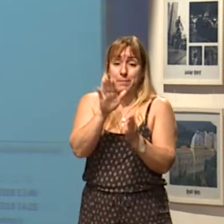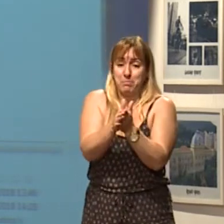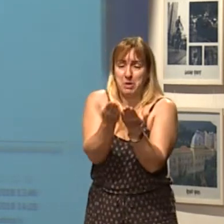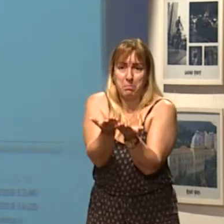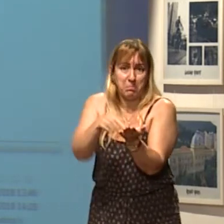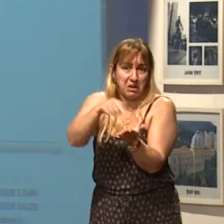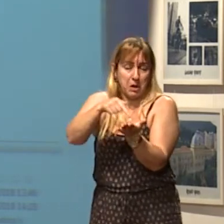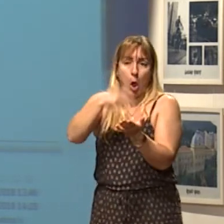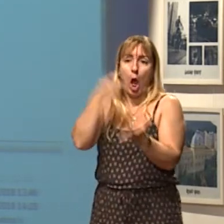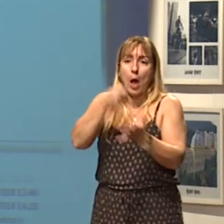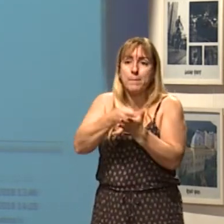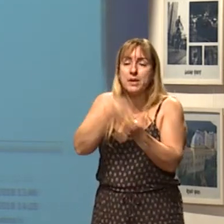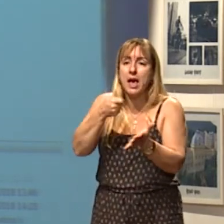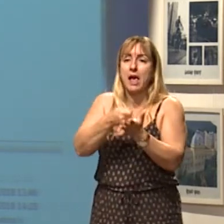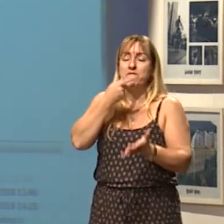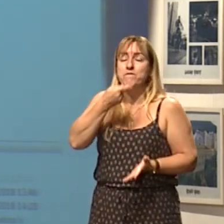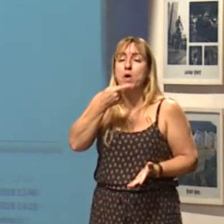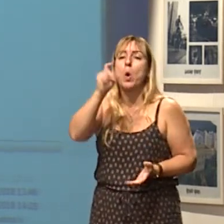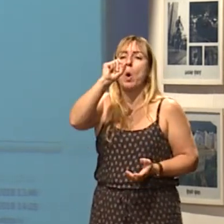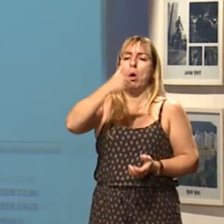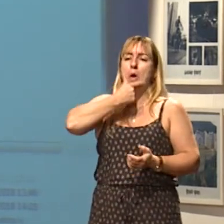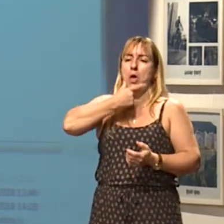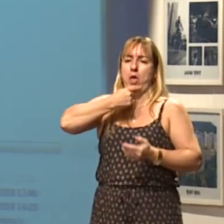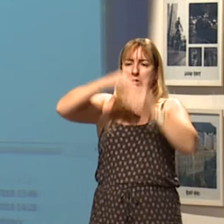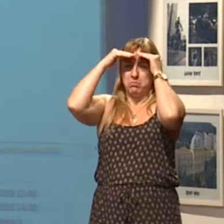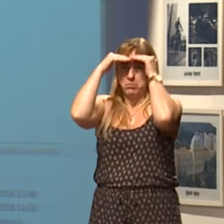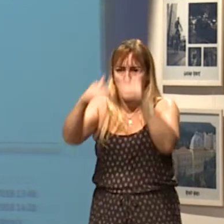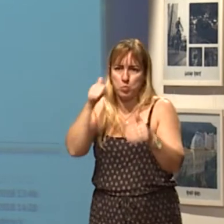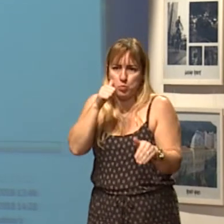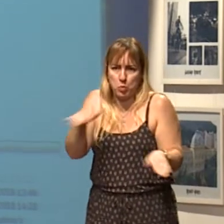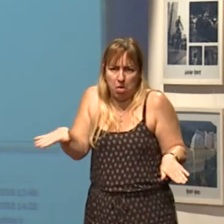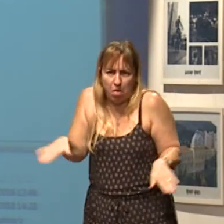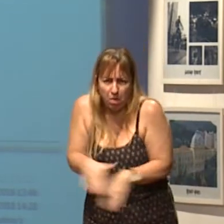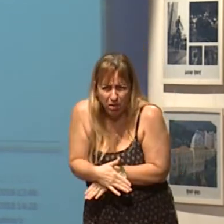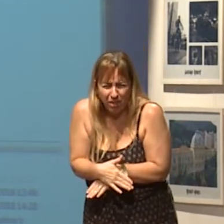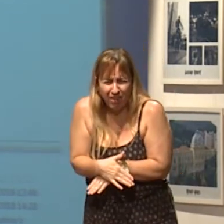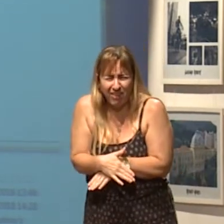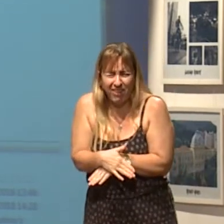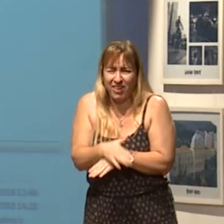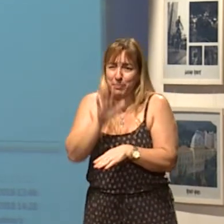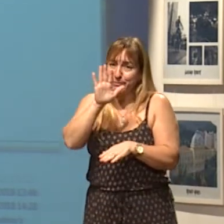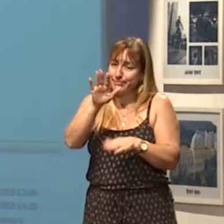também que na Bíblia, a religião fala que a mulher precisa ser submissa ao